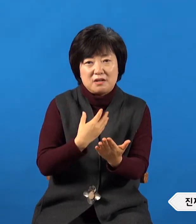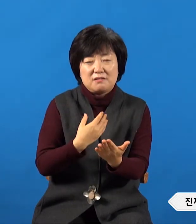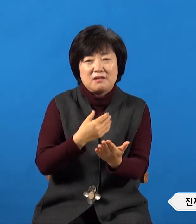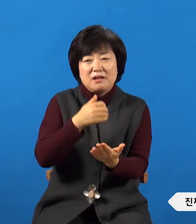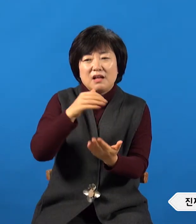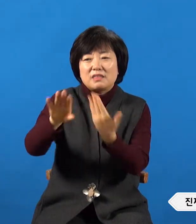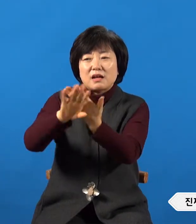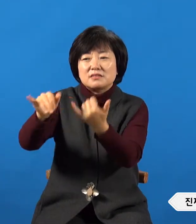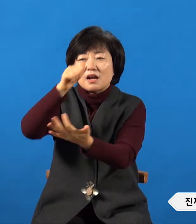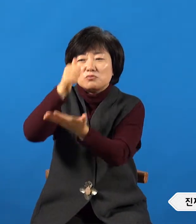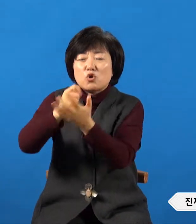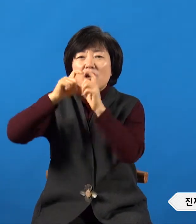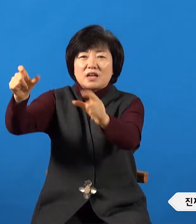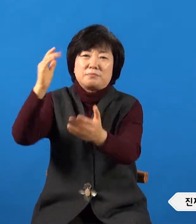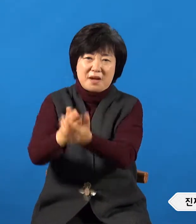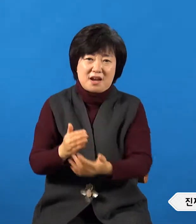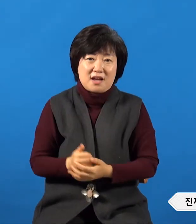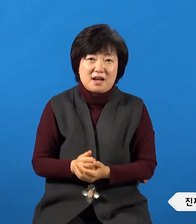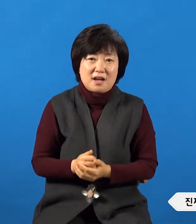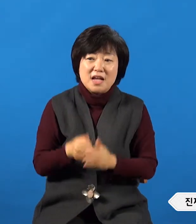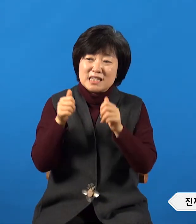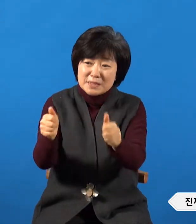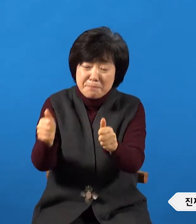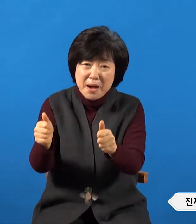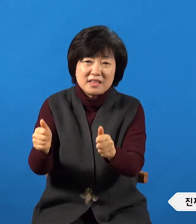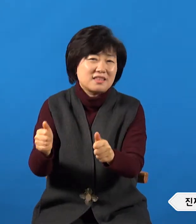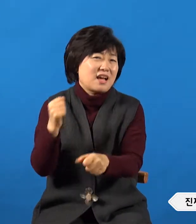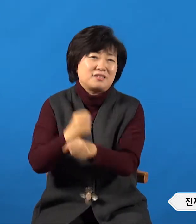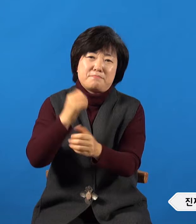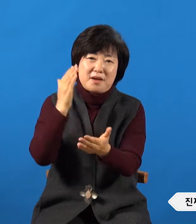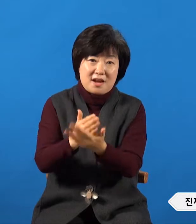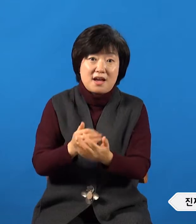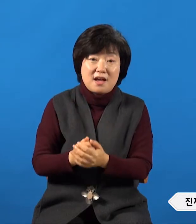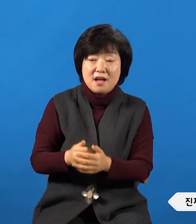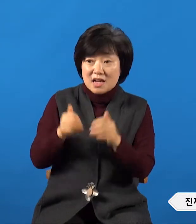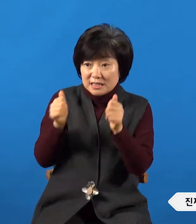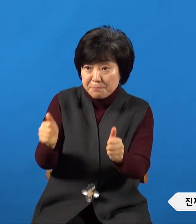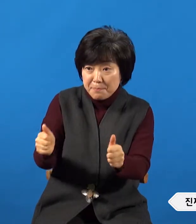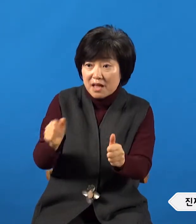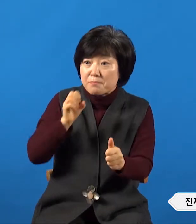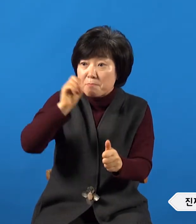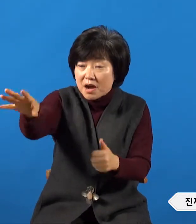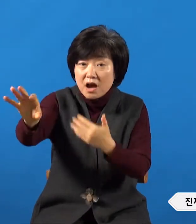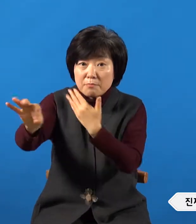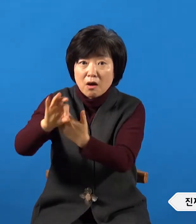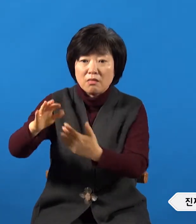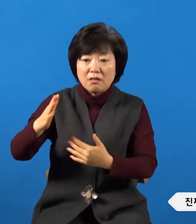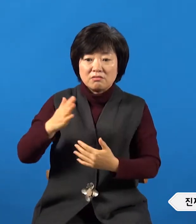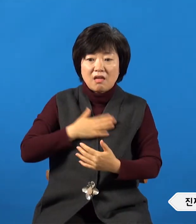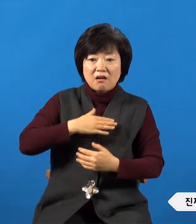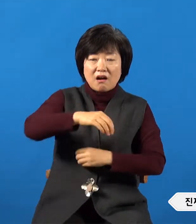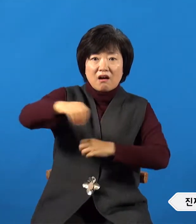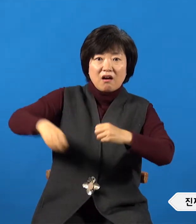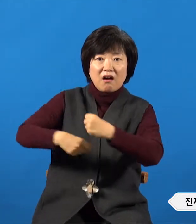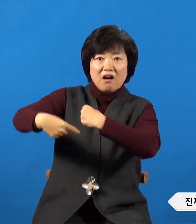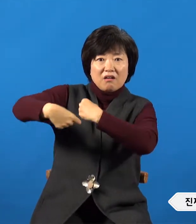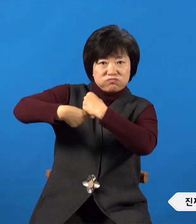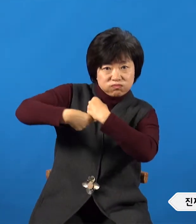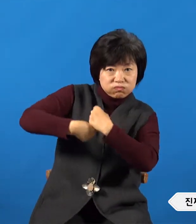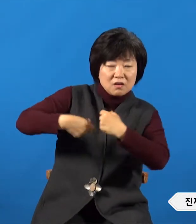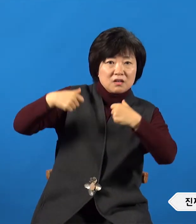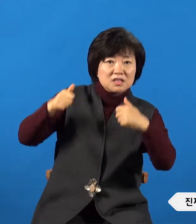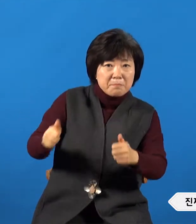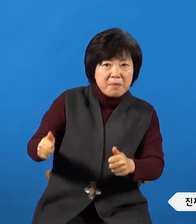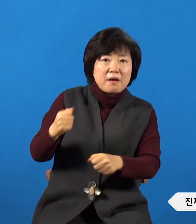말씀합니다. 정죄하지 말라, 심판하지 말라. 너희가 심판을 하면 또 심판을 받을 것이다 라고